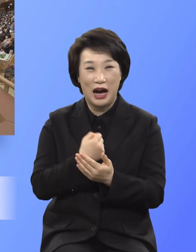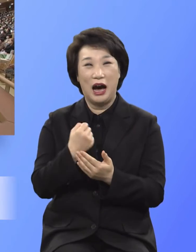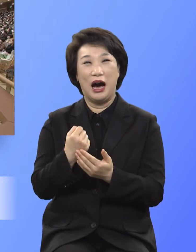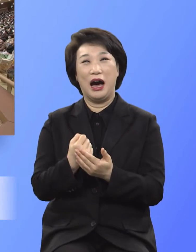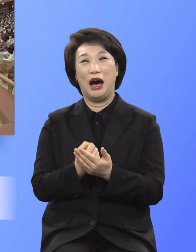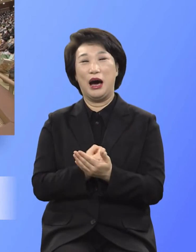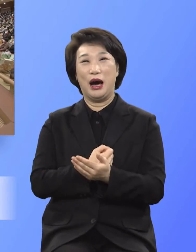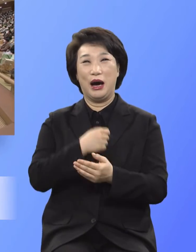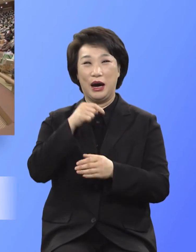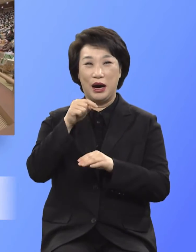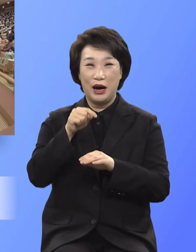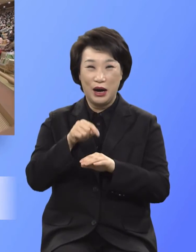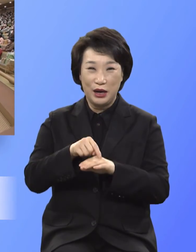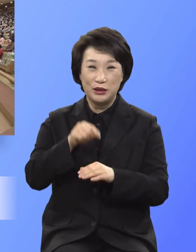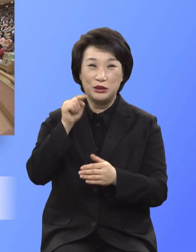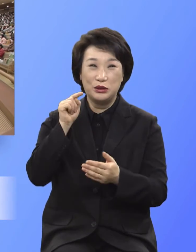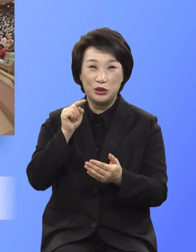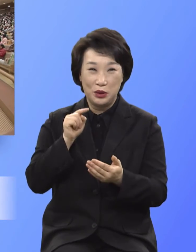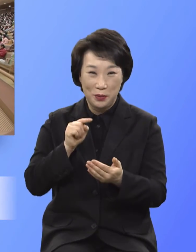오늘